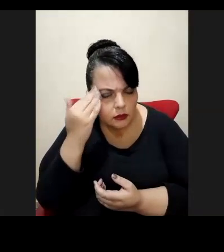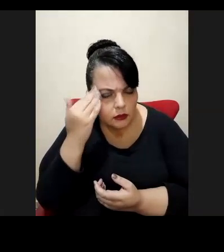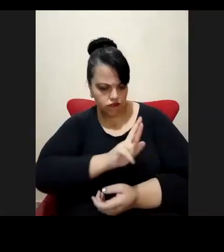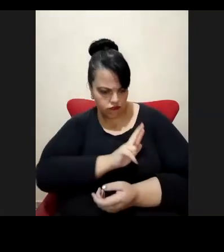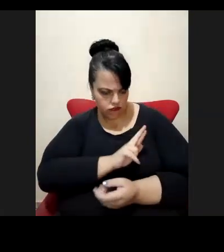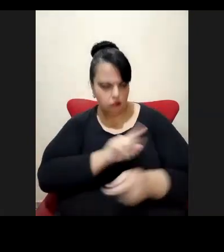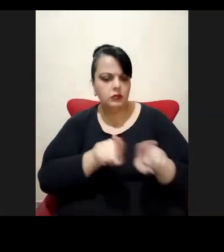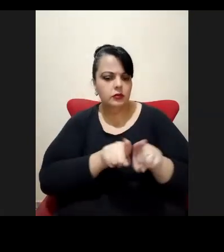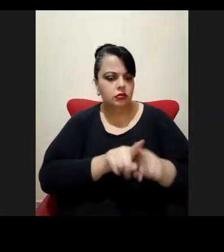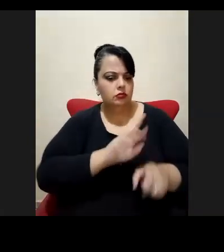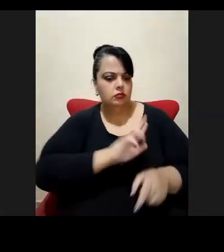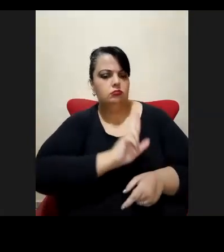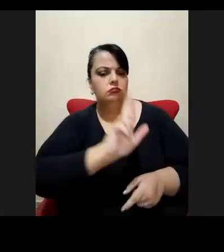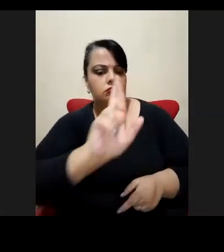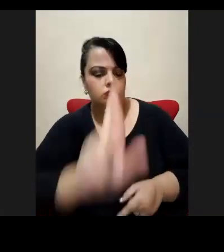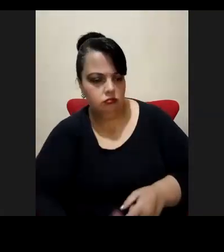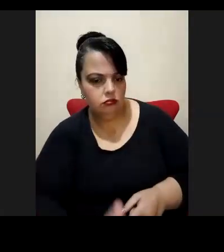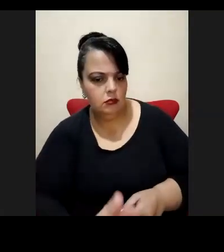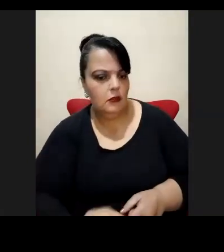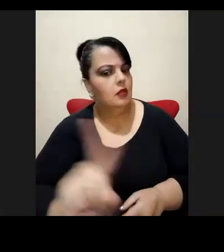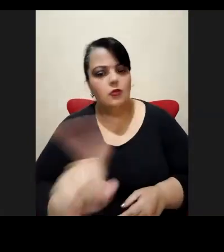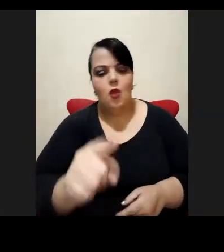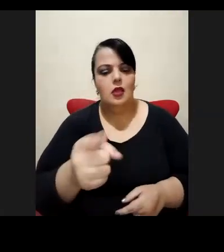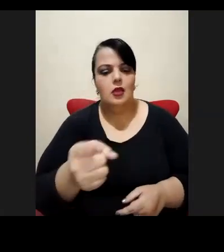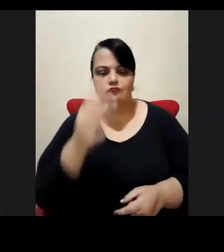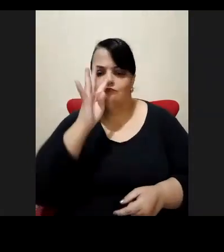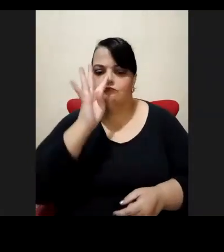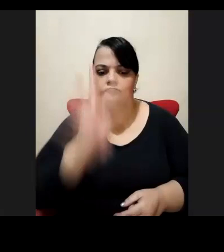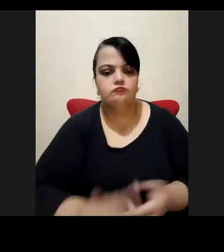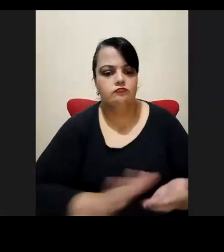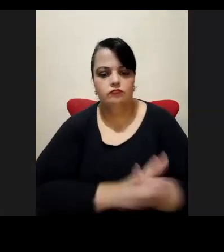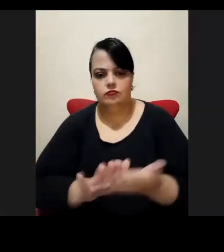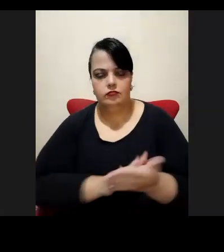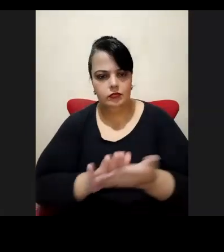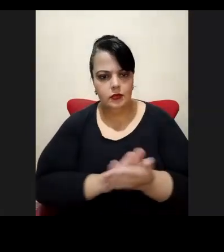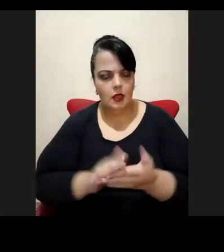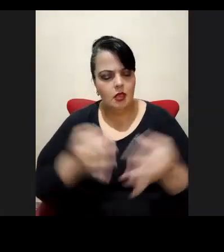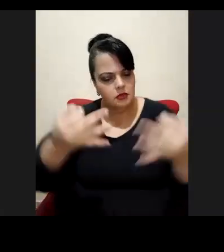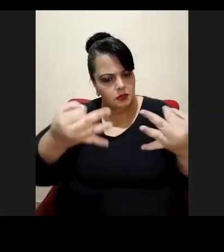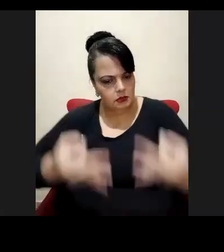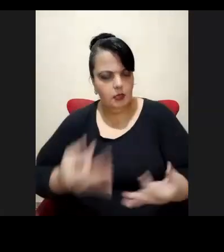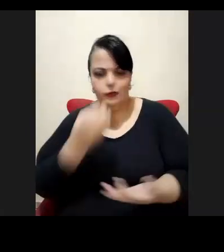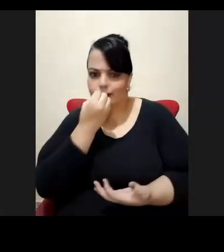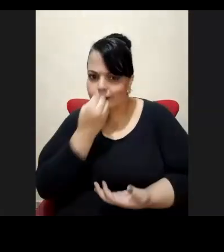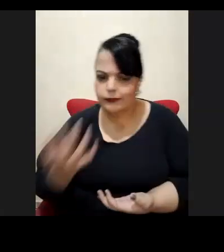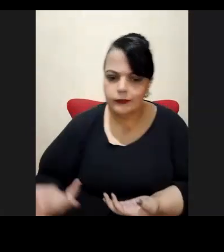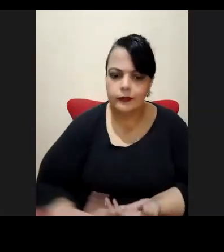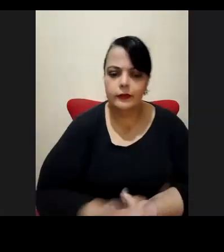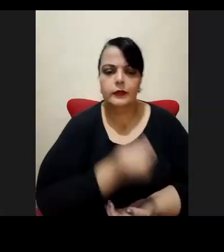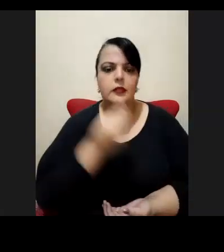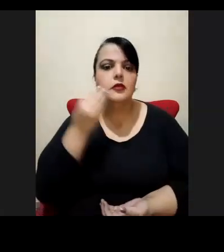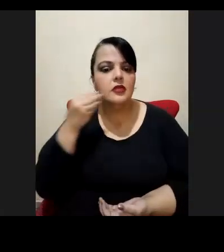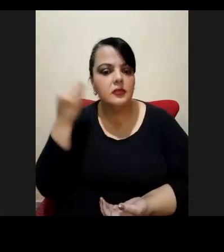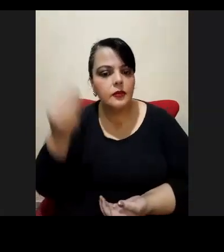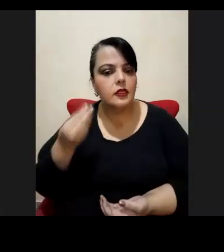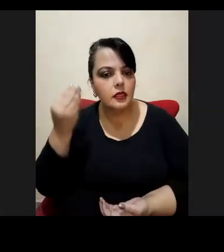sem invalidar, sem desqualificar o outro. Isso é ser assertivo. Isso passa por essa experiência do adolescente,